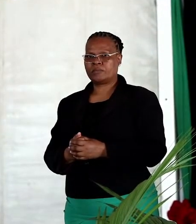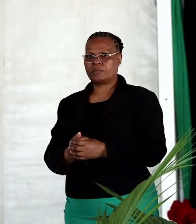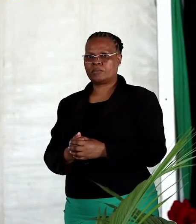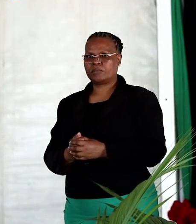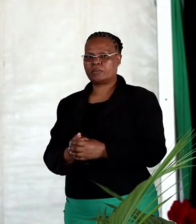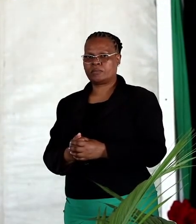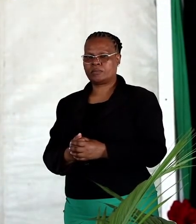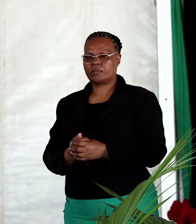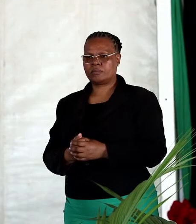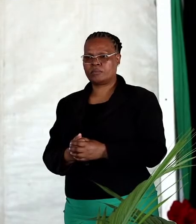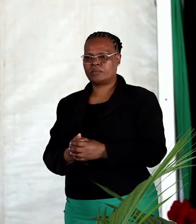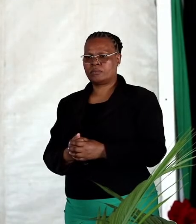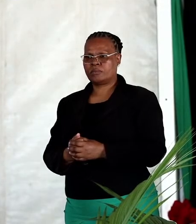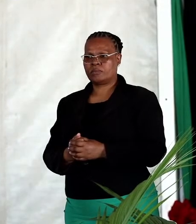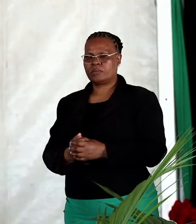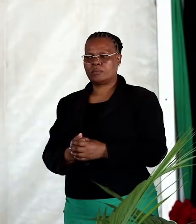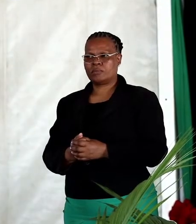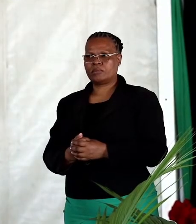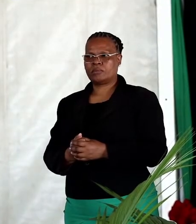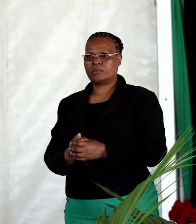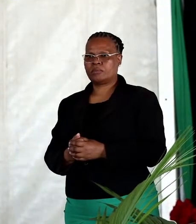Ikumkani yamarharhabe